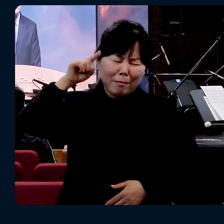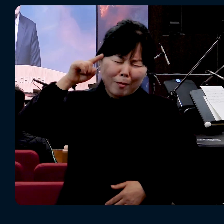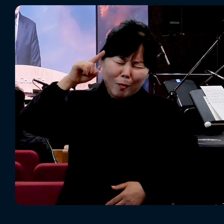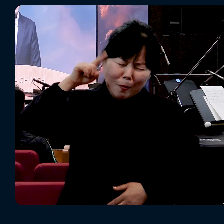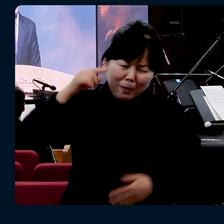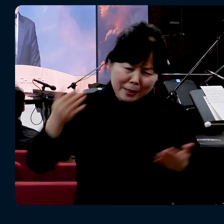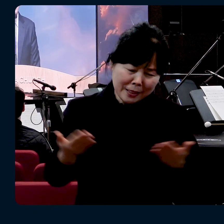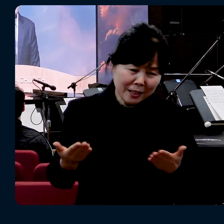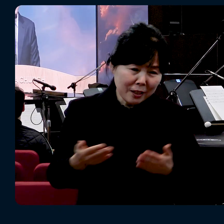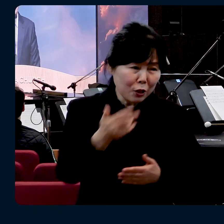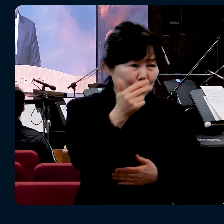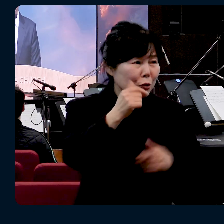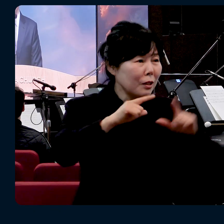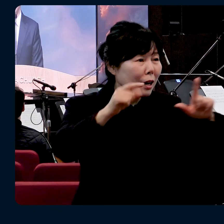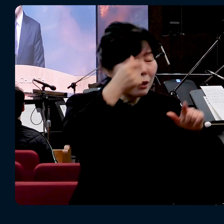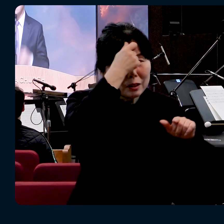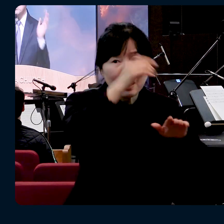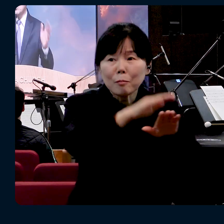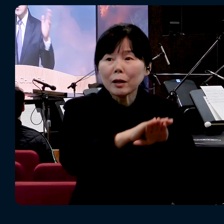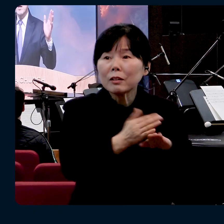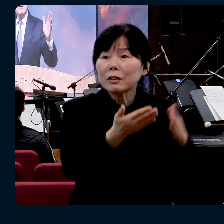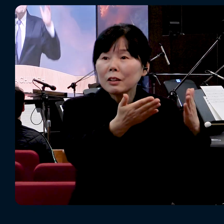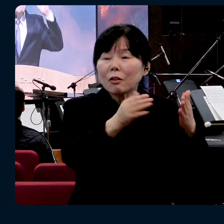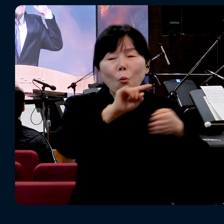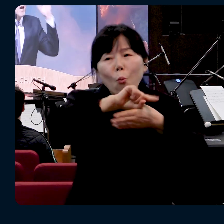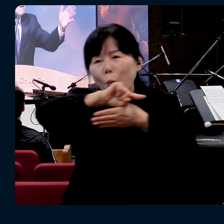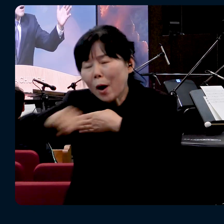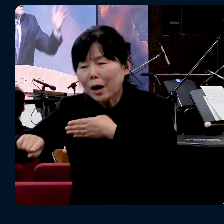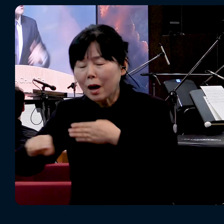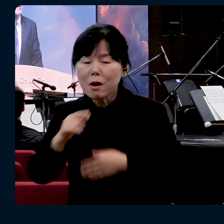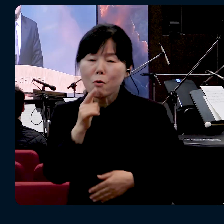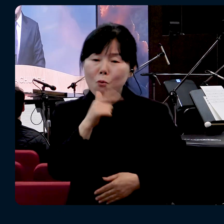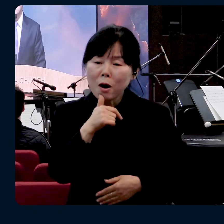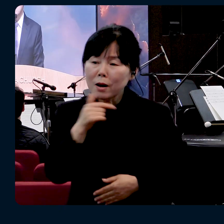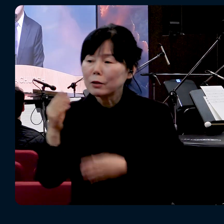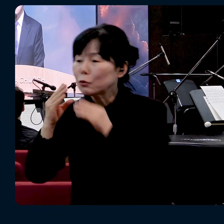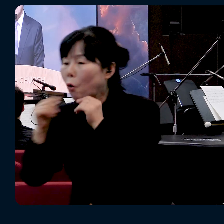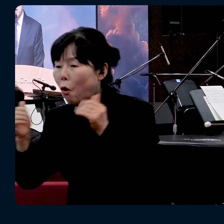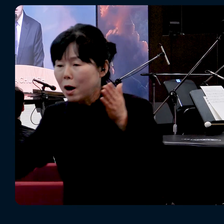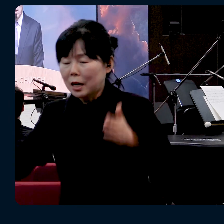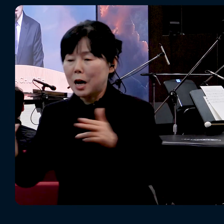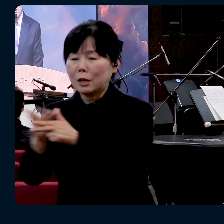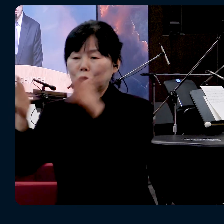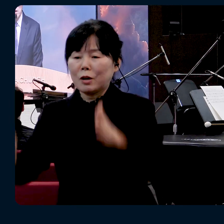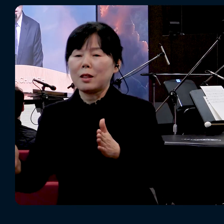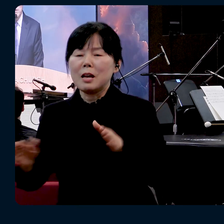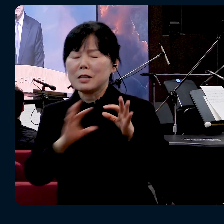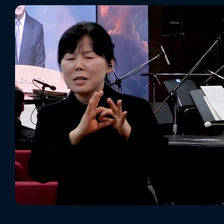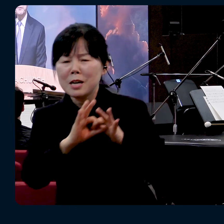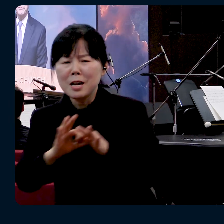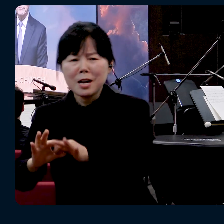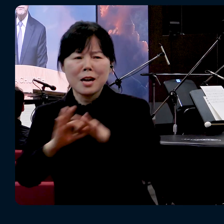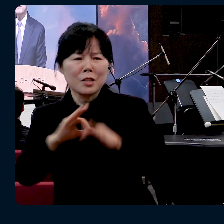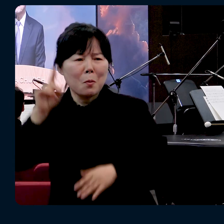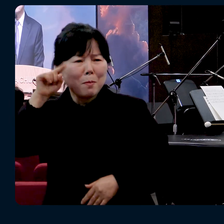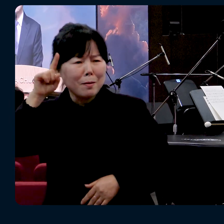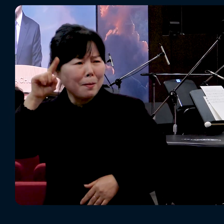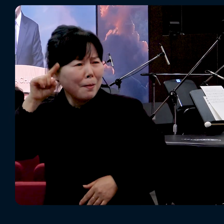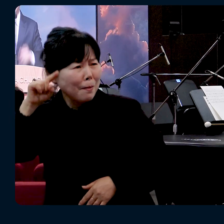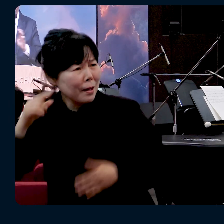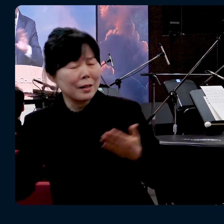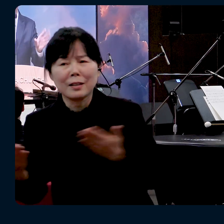않고, 주일날은 교회 가는 거 빼놓고 월요일부터 토요일까지는 매일 나가서 그 가게에서 일을 했다는